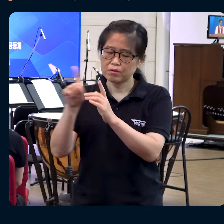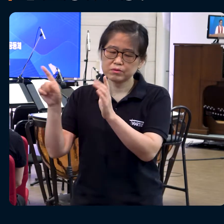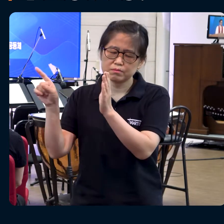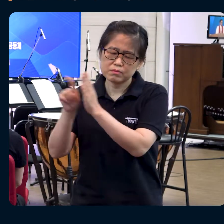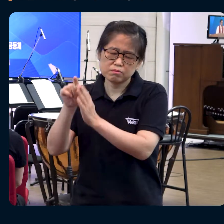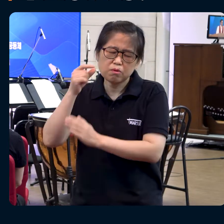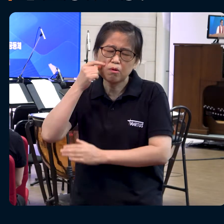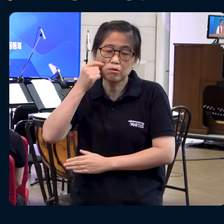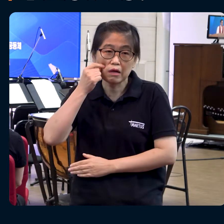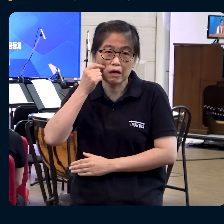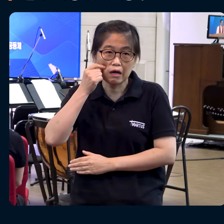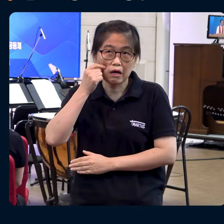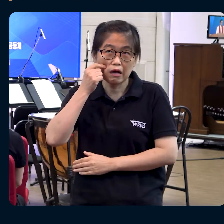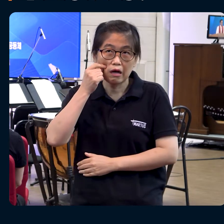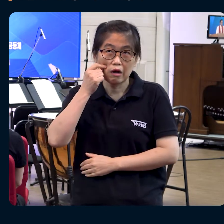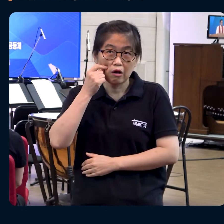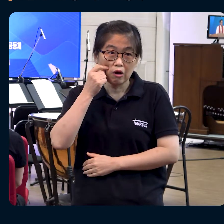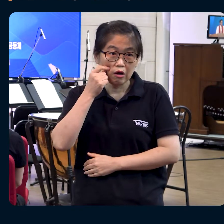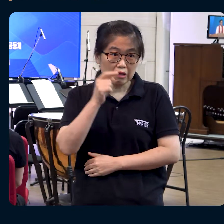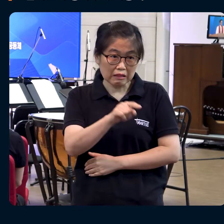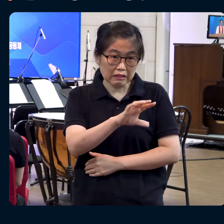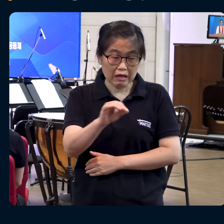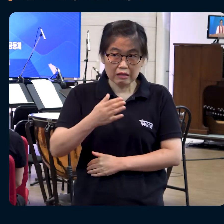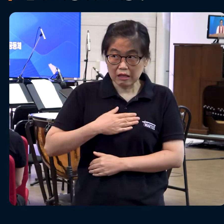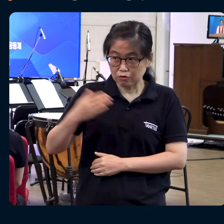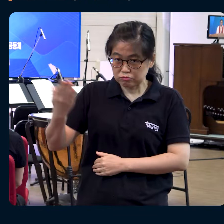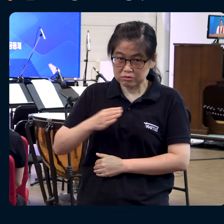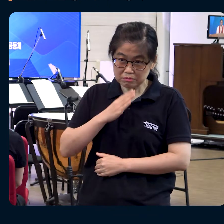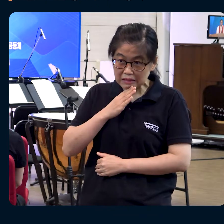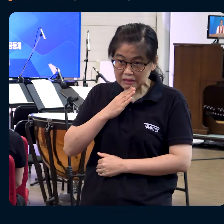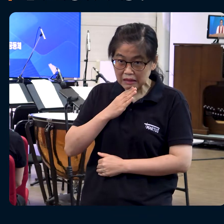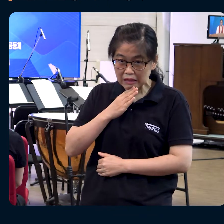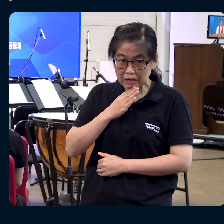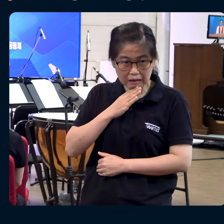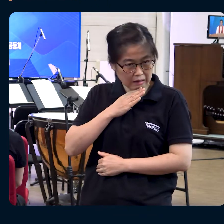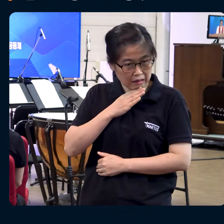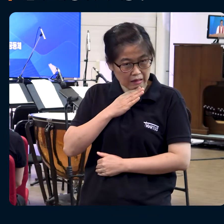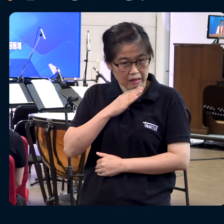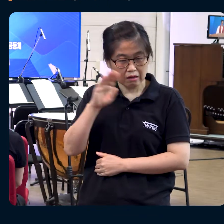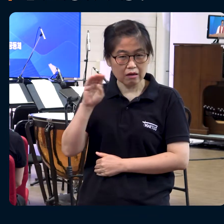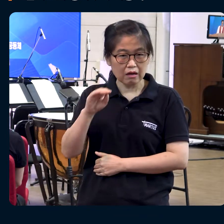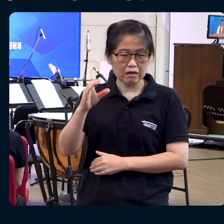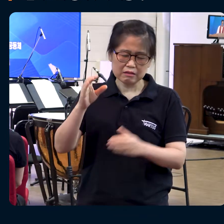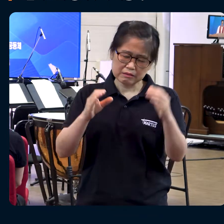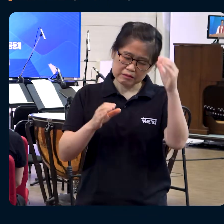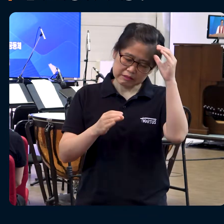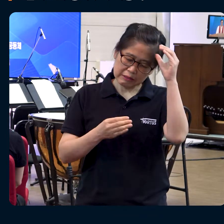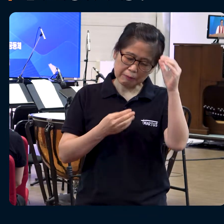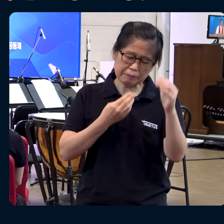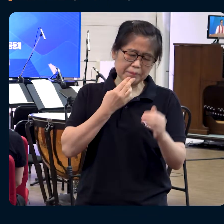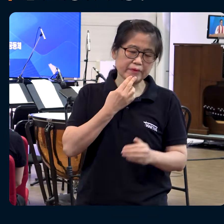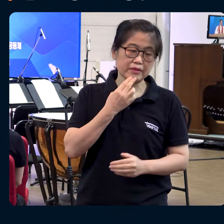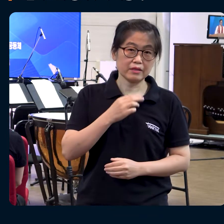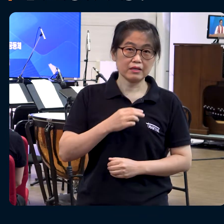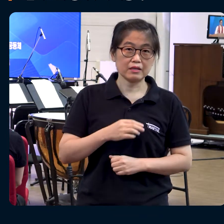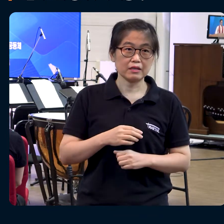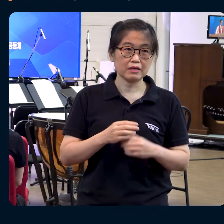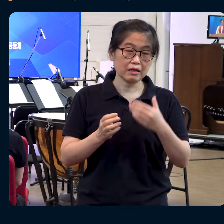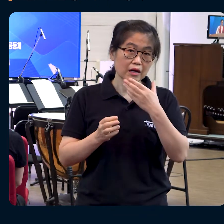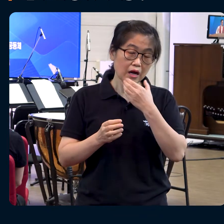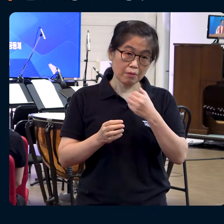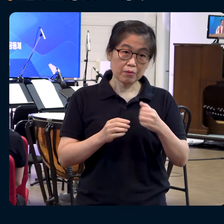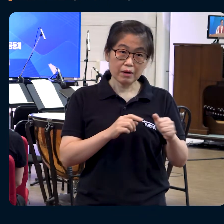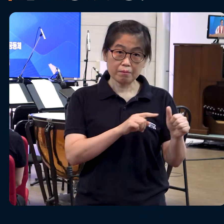없어요. 그거 정말 더 이상 못 기대하지 않습니다. 이런. 자, 그런데